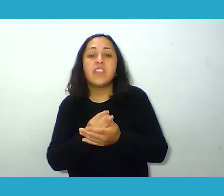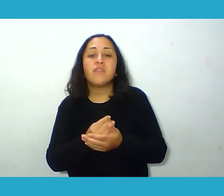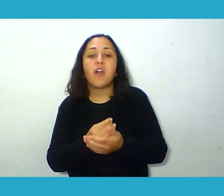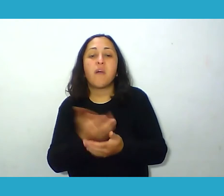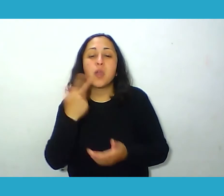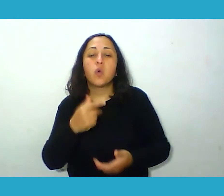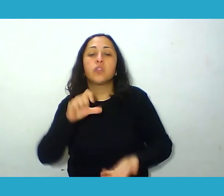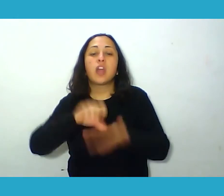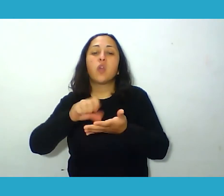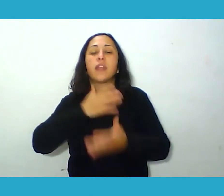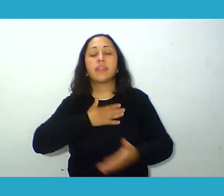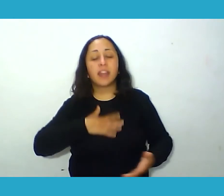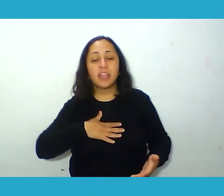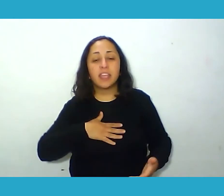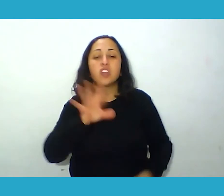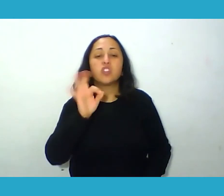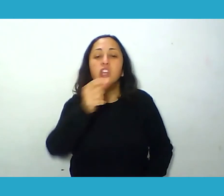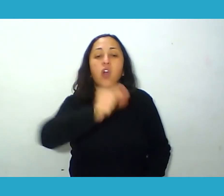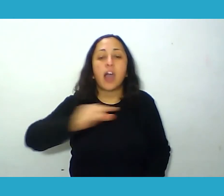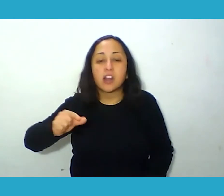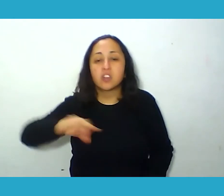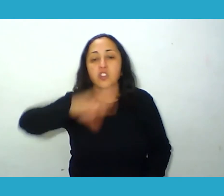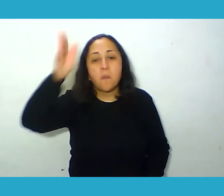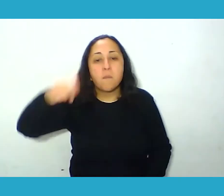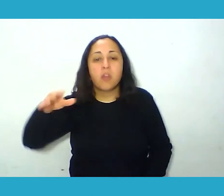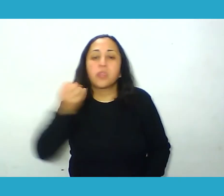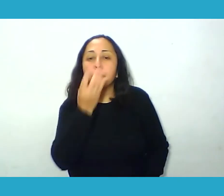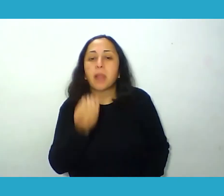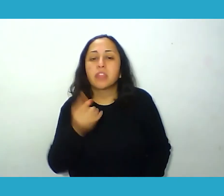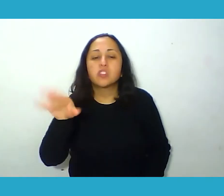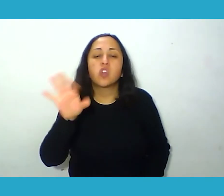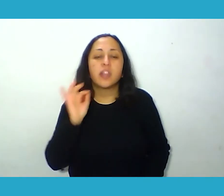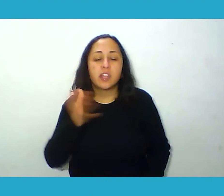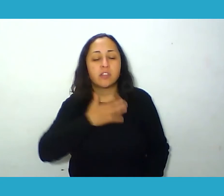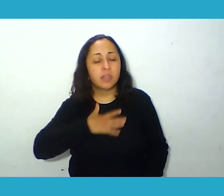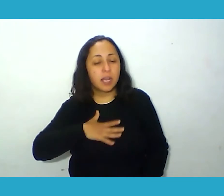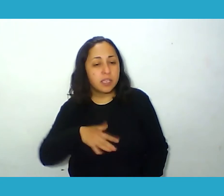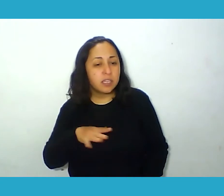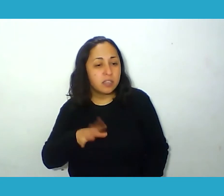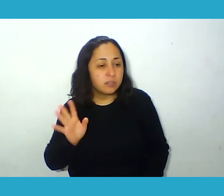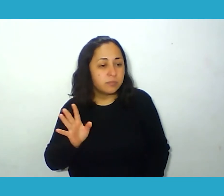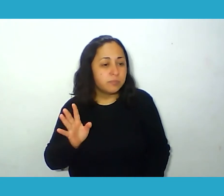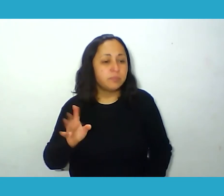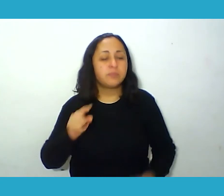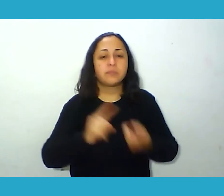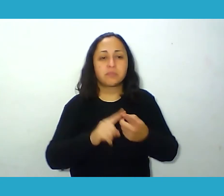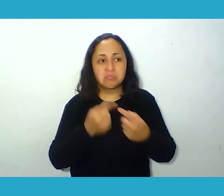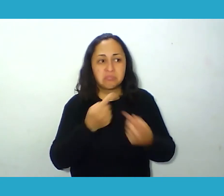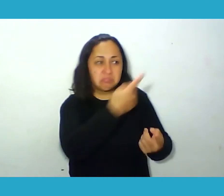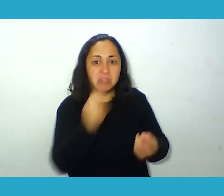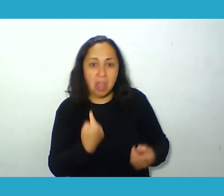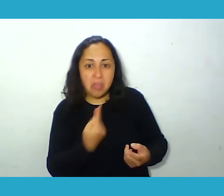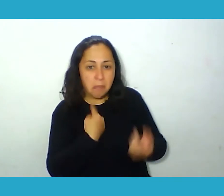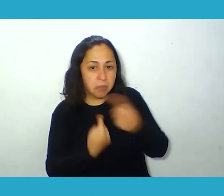tranquilo, por eso eligió la Guadita, los arroyos del valle, sus plantas. La bióloga que explicó este proyecto ni siquiera pasó por allí.